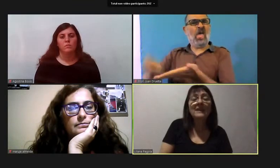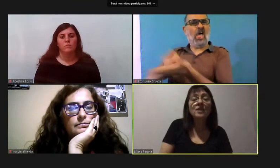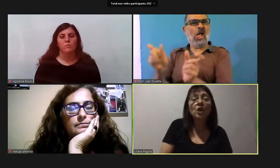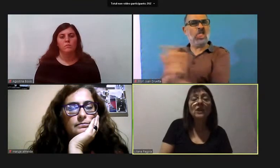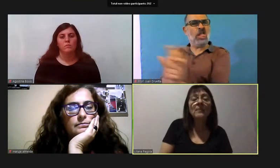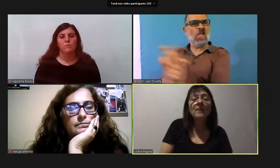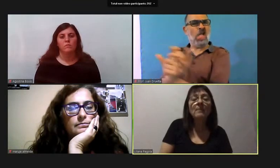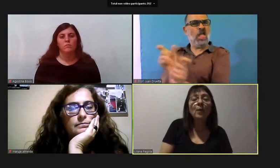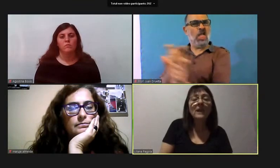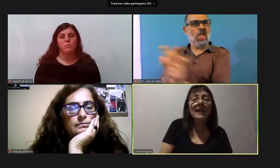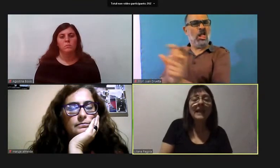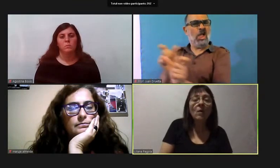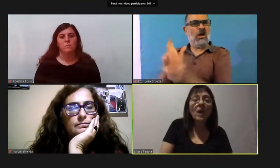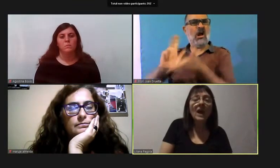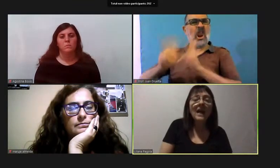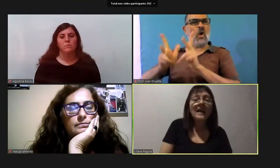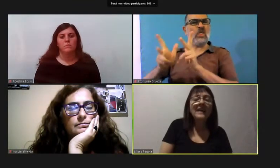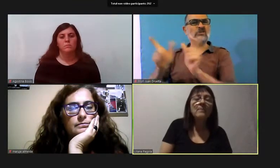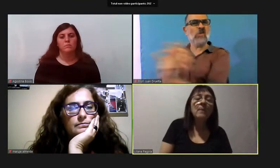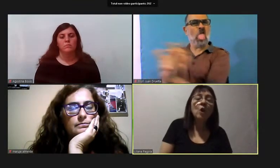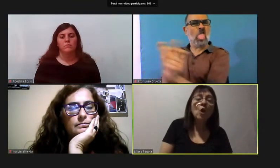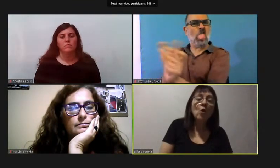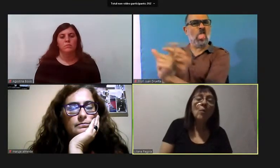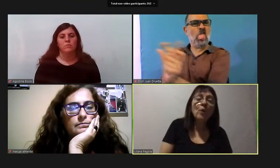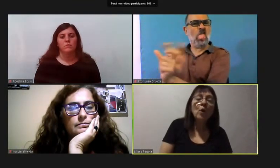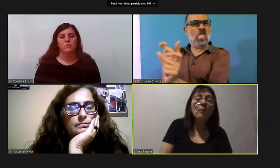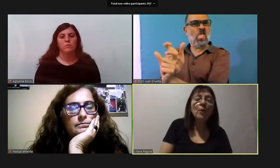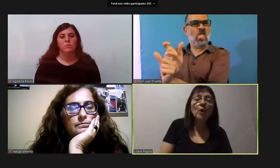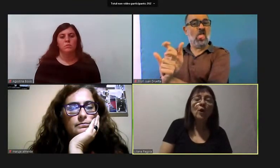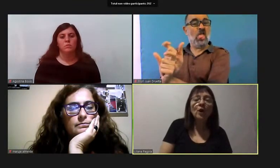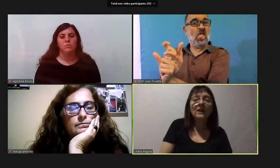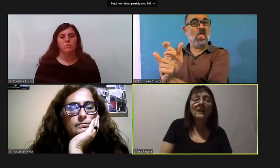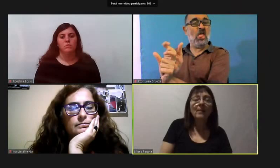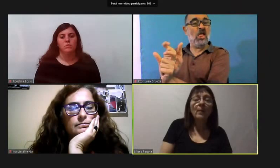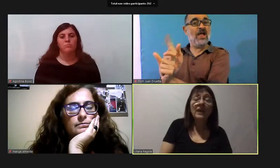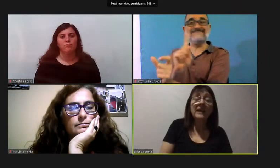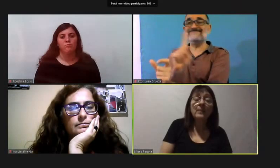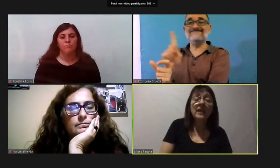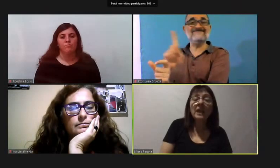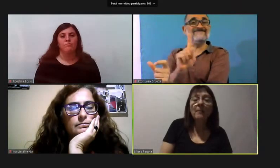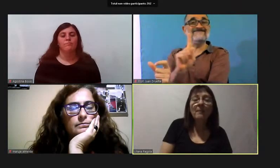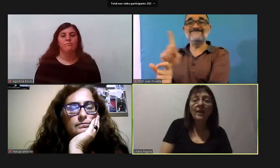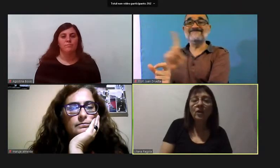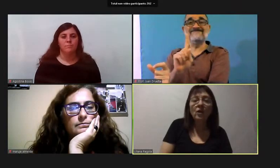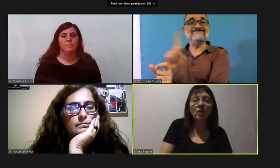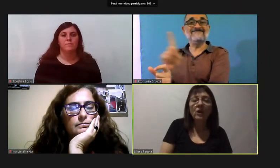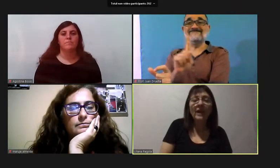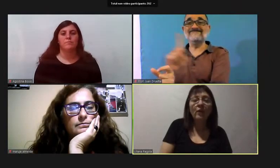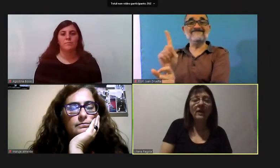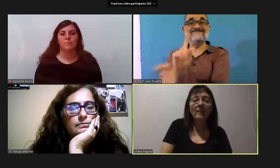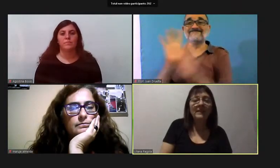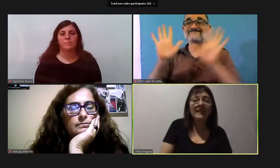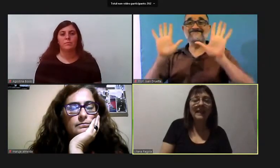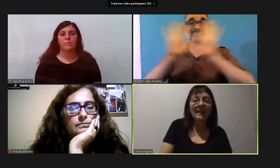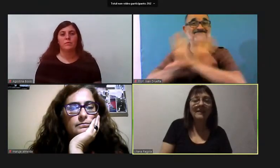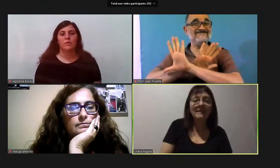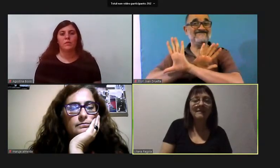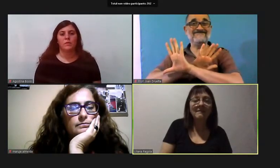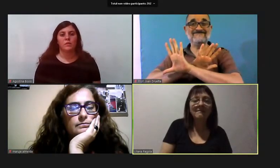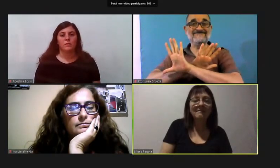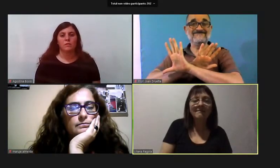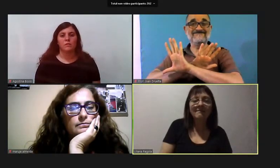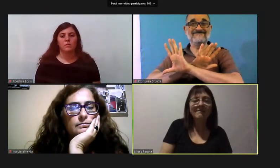de la opresión de mi propia lengua y me preocupo por, digamos, por escribir en español con errores